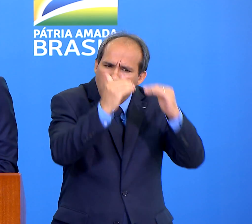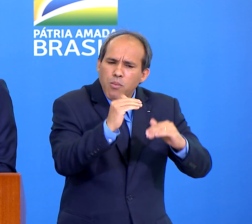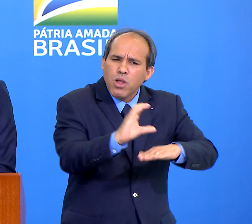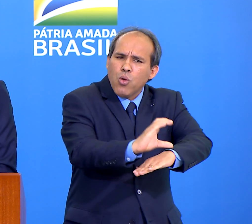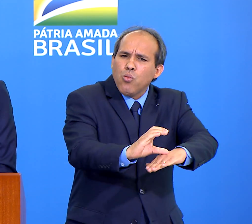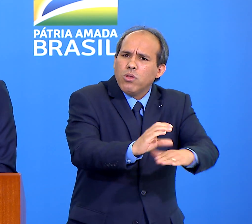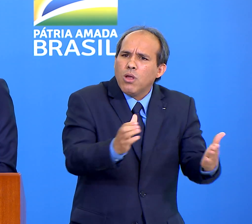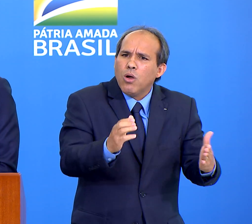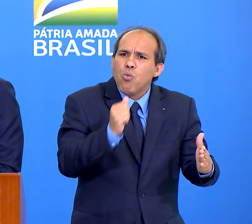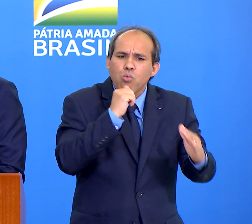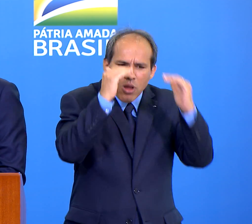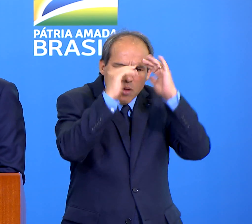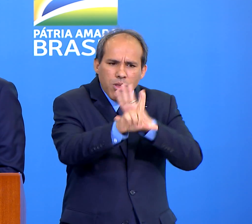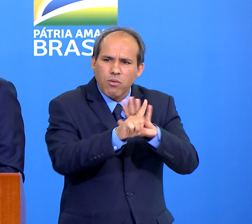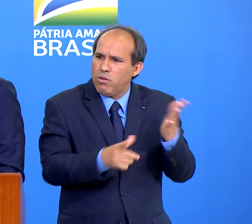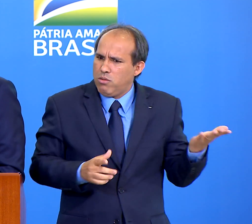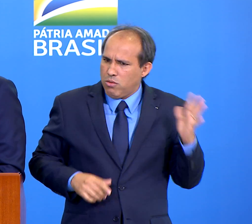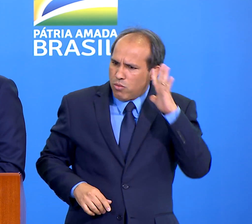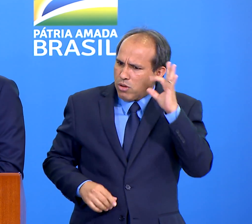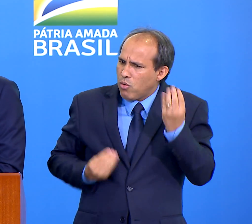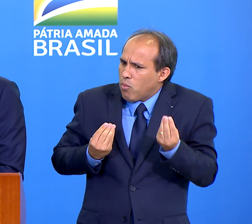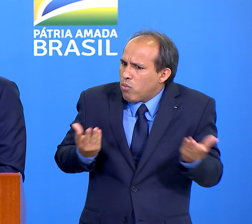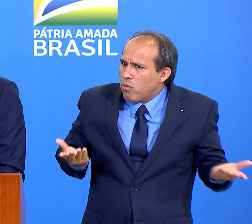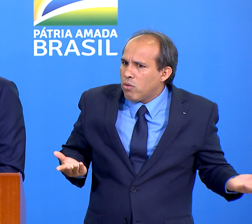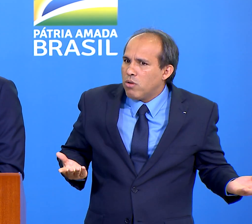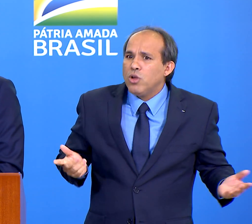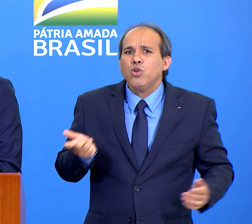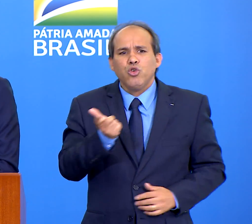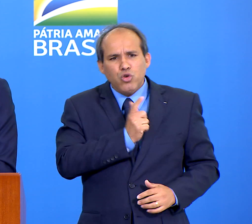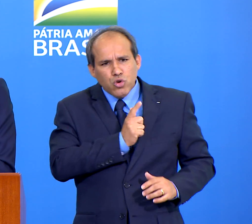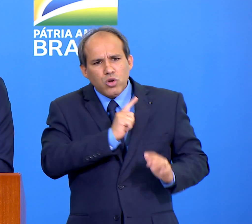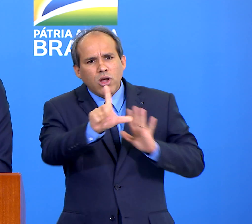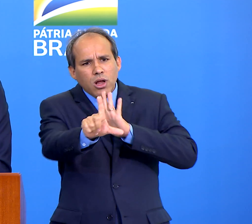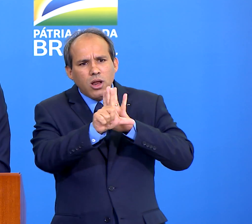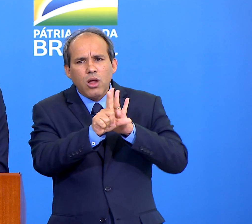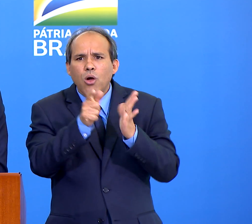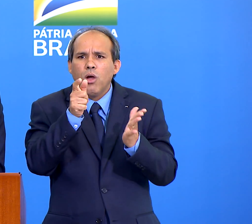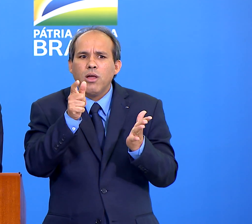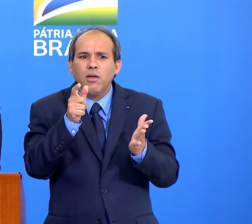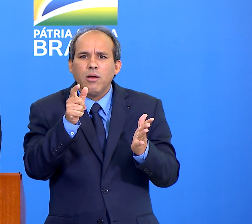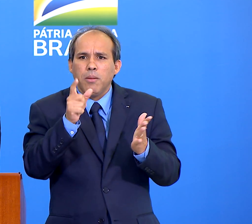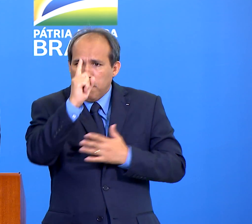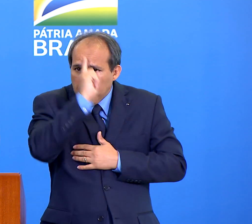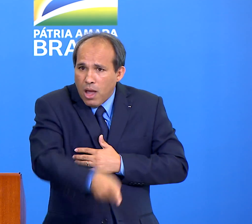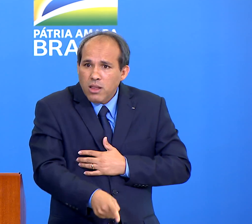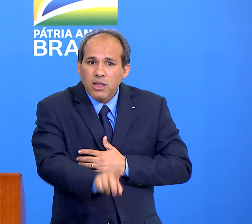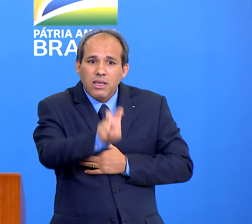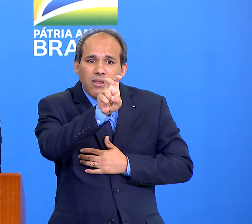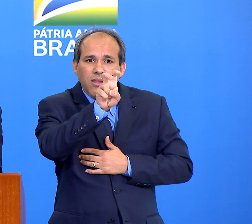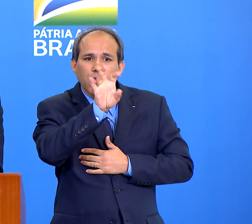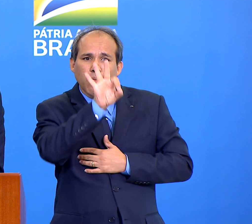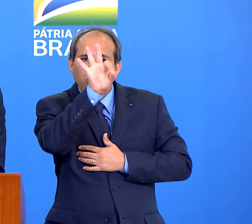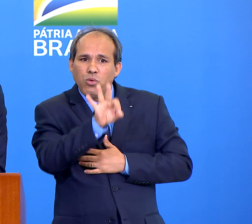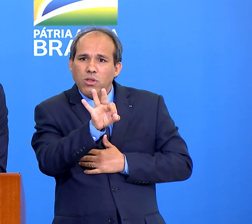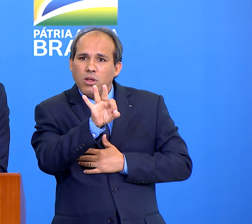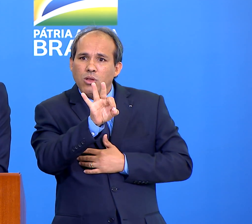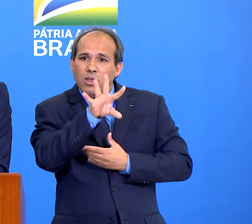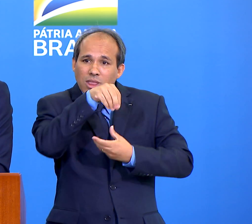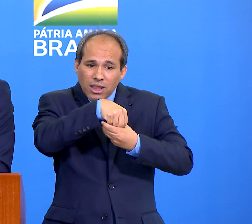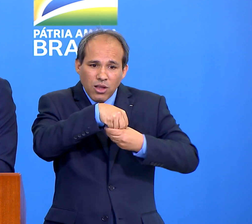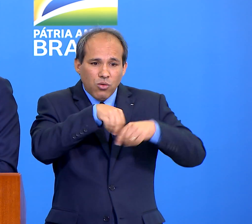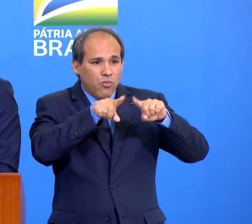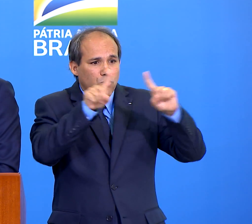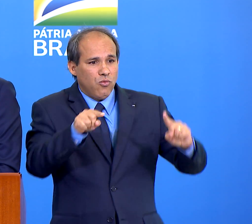as leis eu falei mas como assim existe uma lei que faz com que pelo menos cinco porcento das